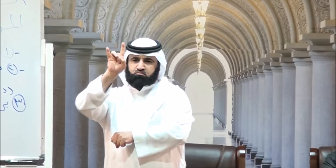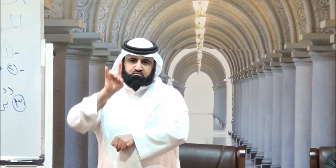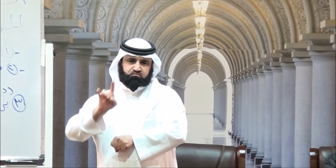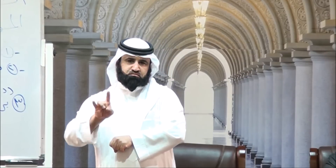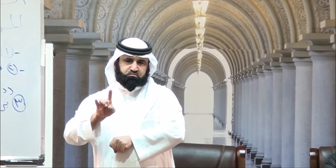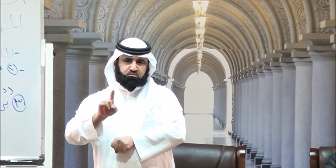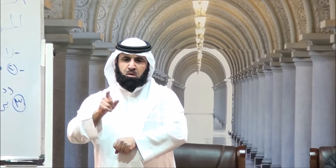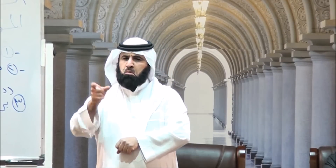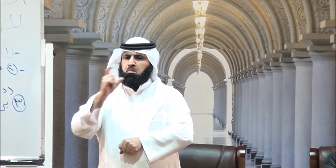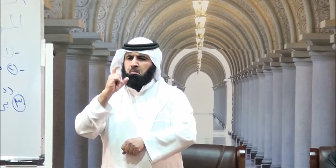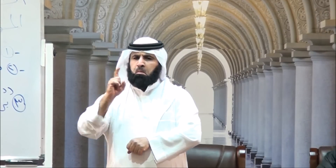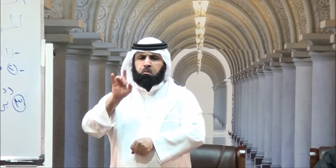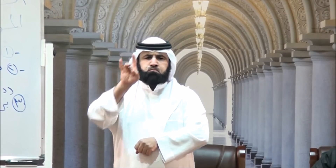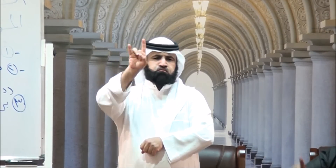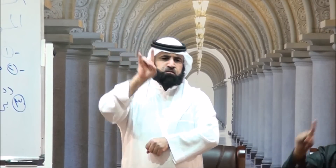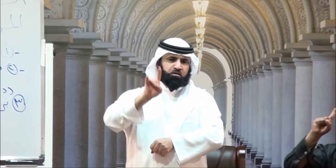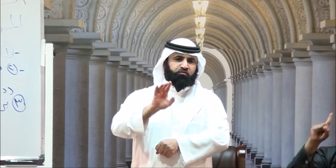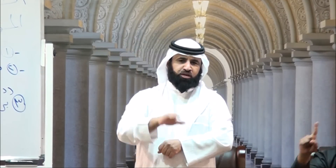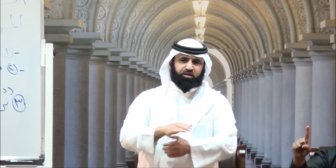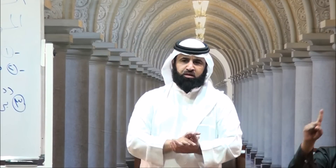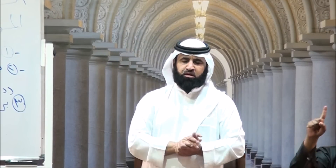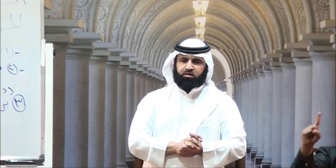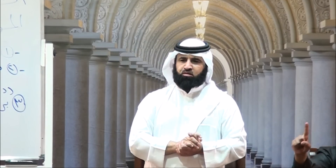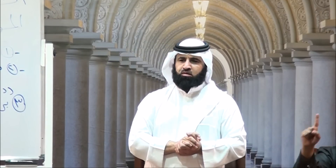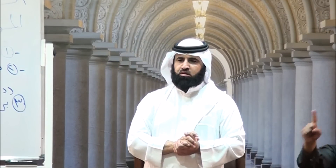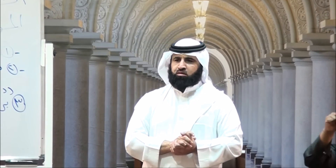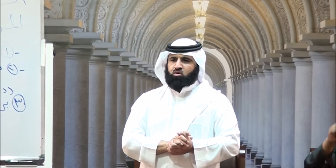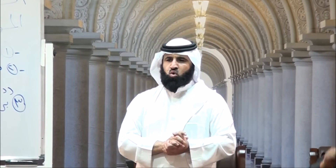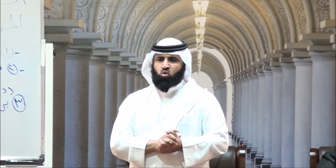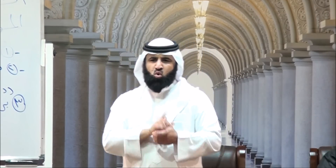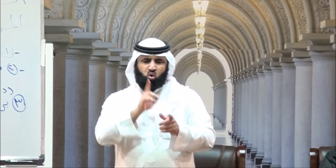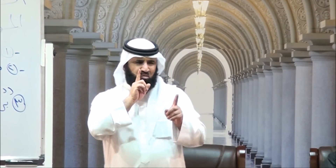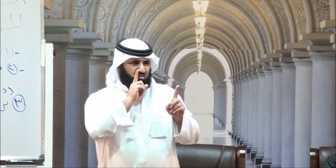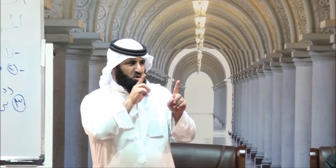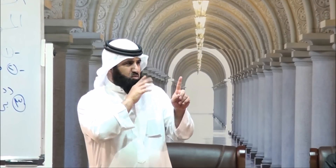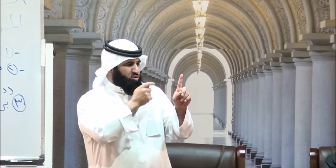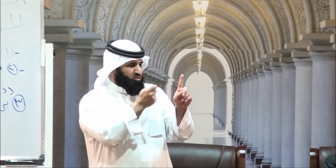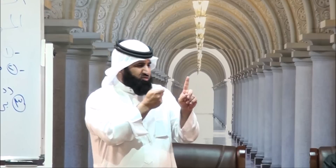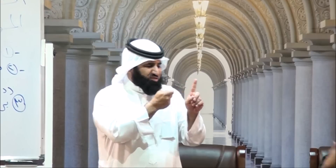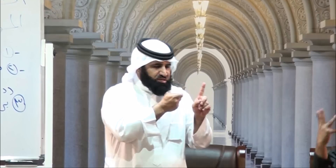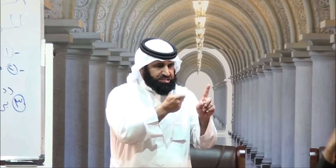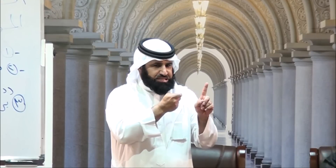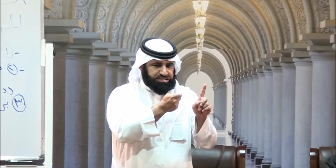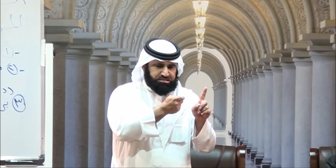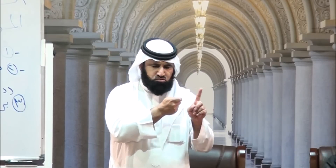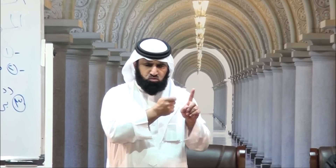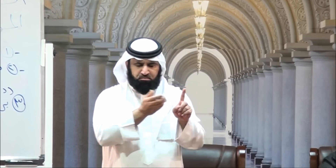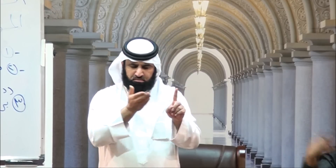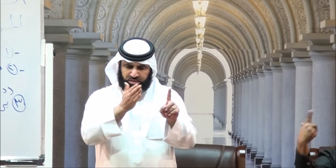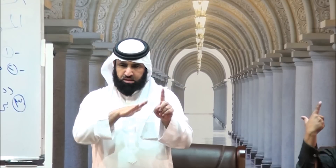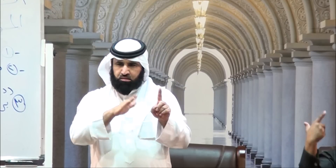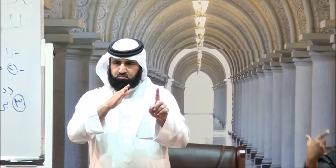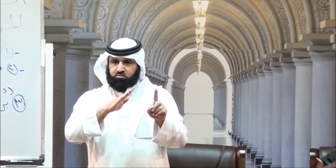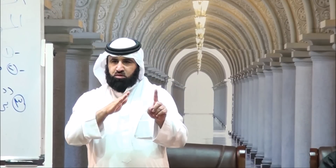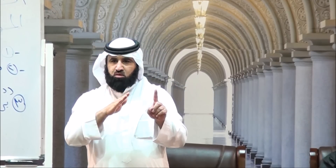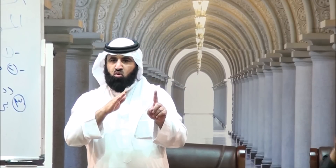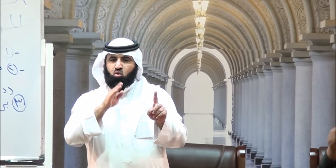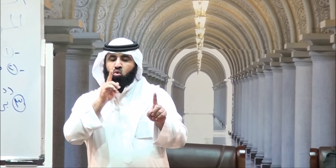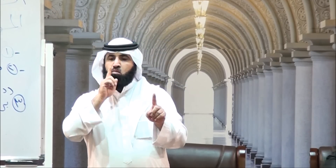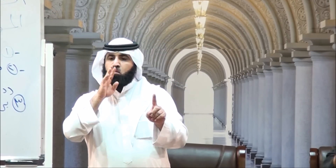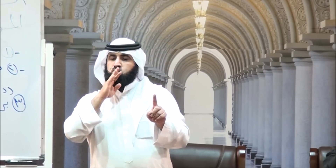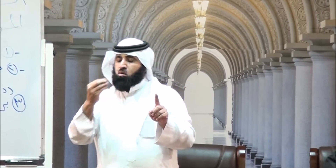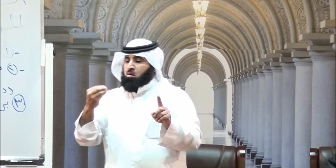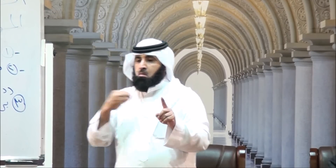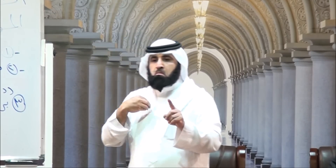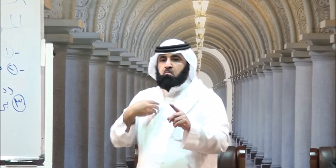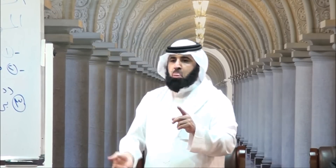ورزقه براتب ويبخل على أبوه وأمه بالفلوس ما يعطيهم حتى لو كانوا ما يطلبونك